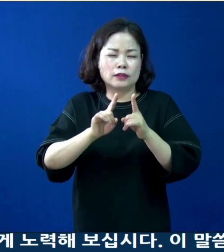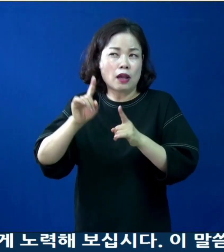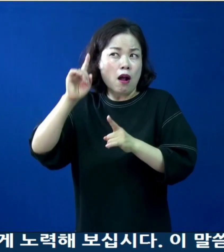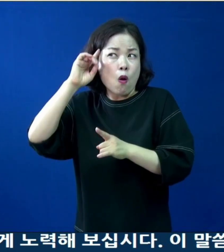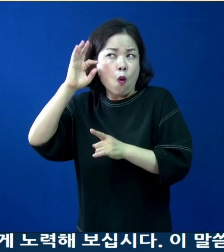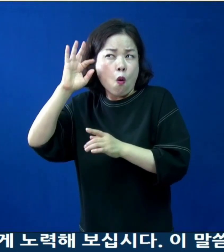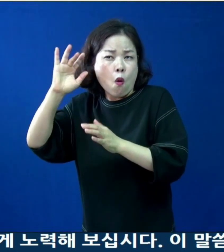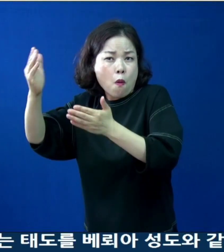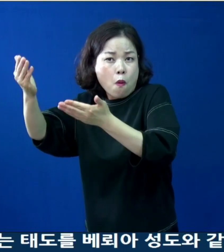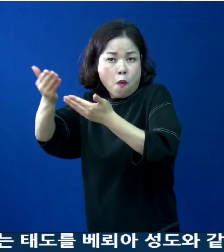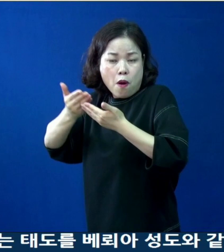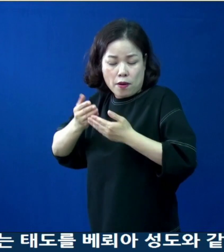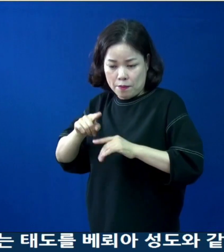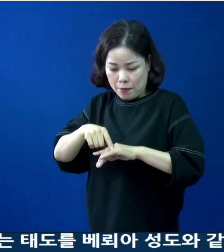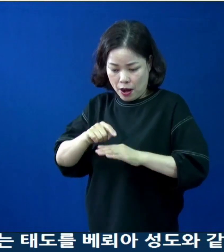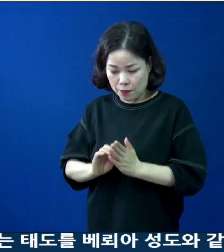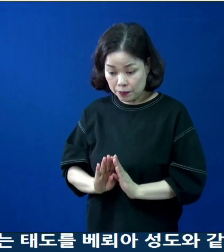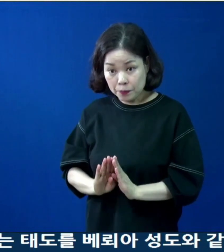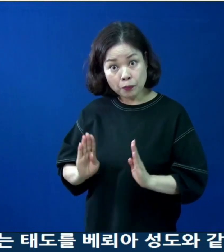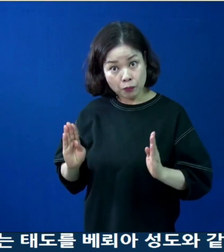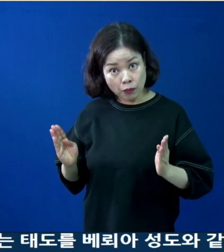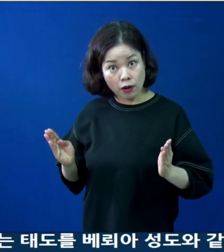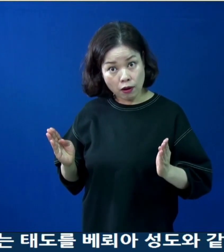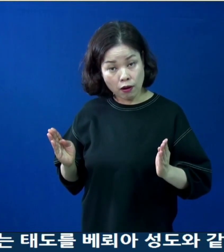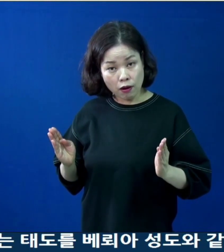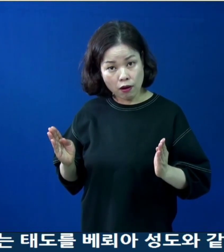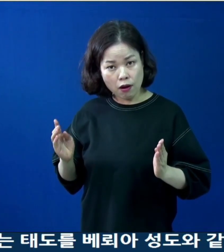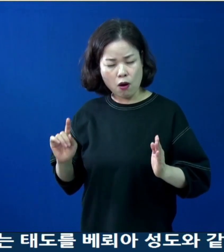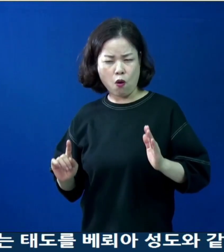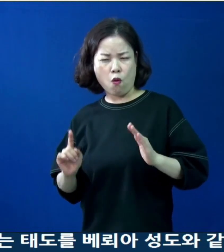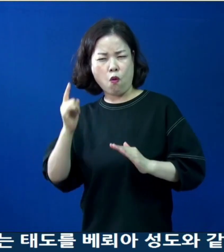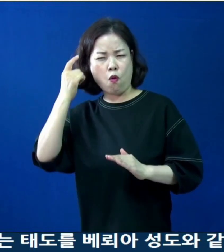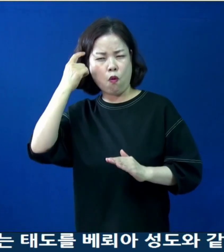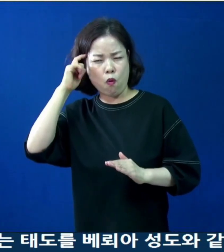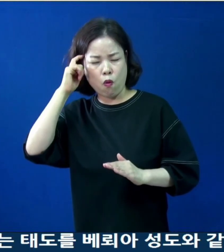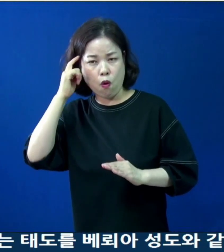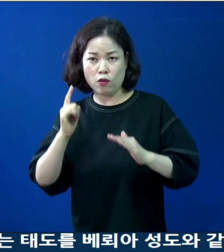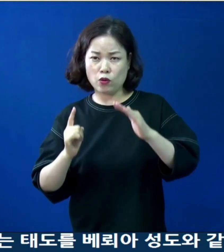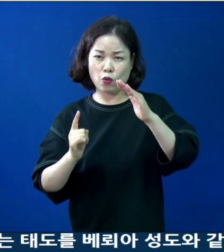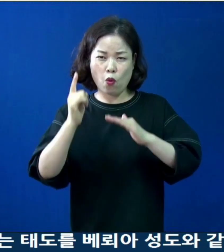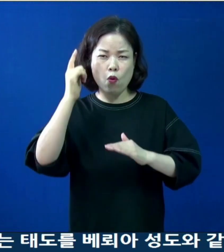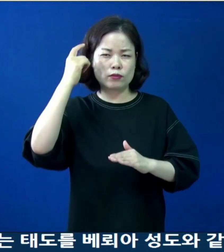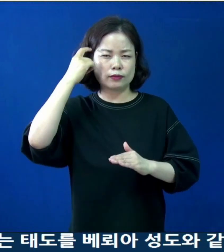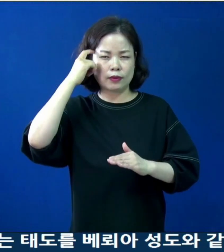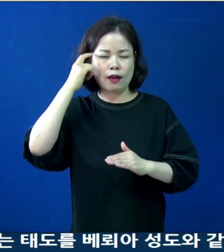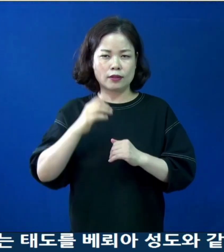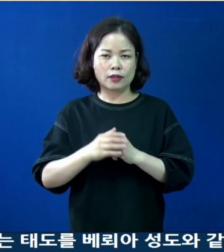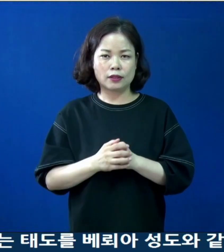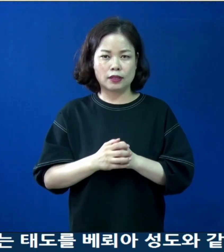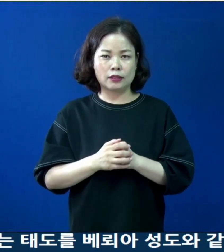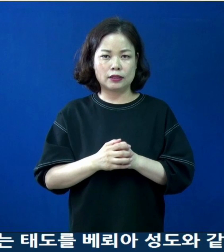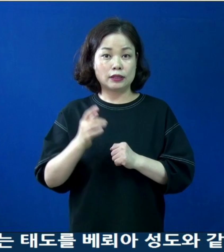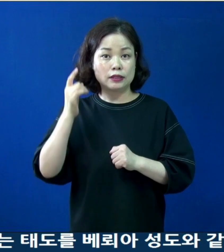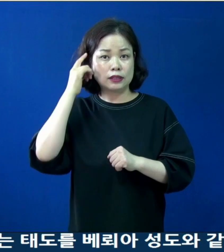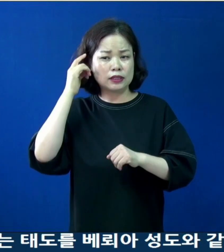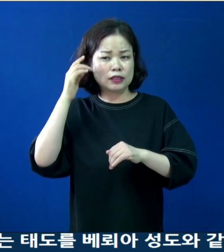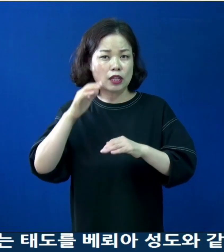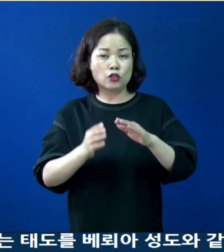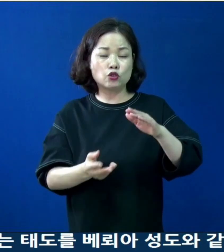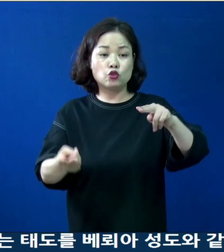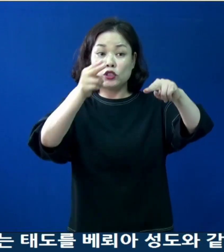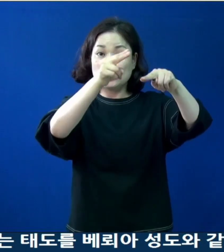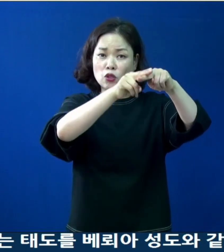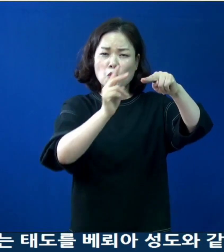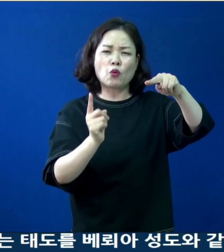받아들이다. 말씀이 열려있다. 그래서 고상하다는 뜻입니다. 고상하다. 그러니까 지위가 높은 사람이 꼭 고상하진 않잖아요. 대체로 지위 높은